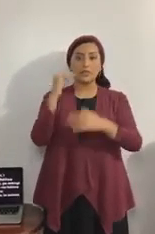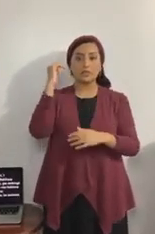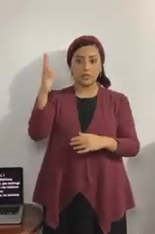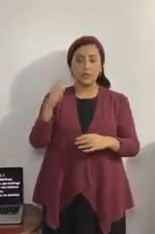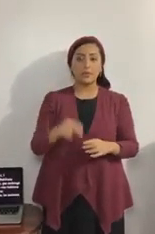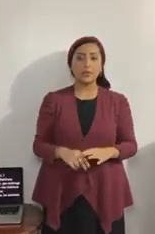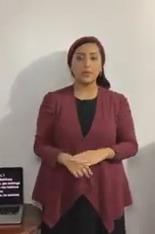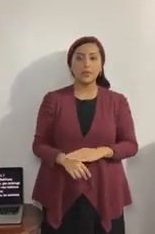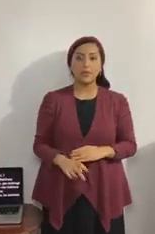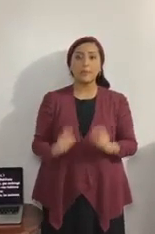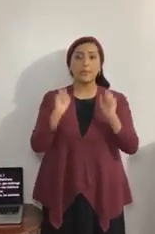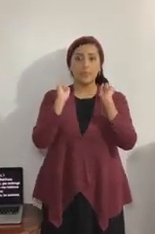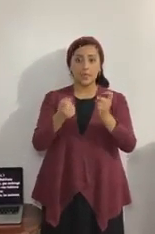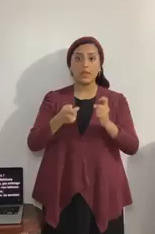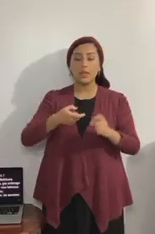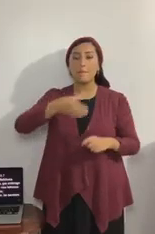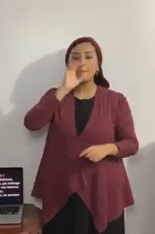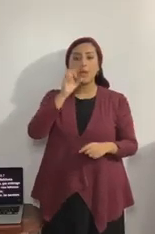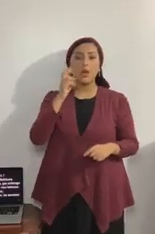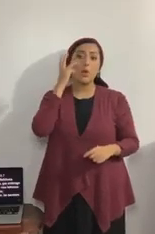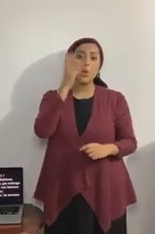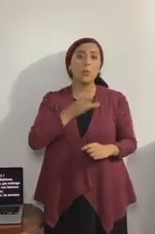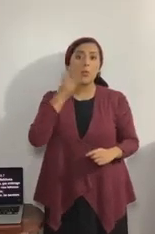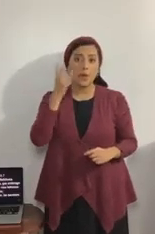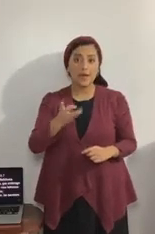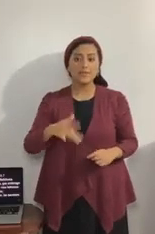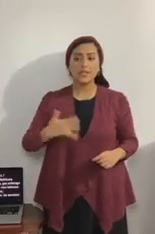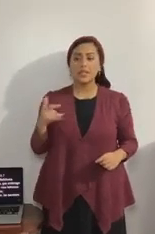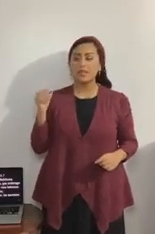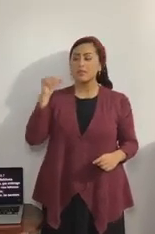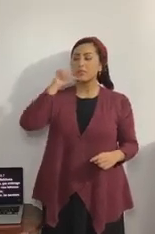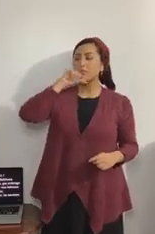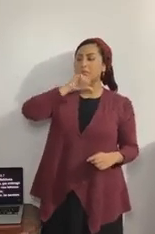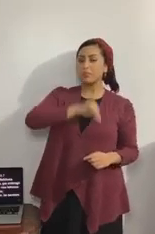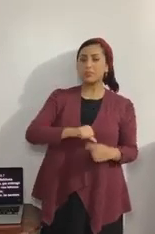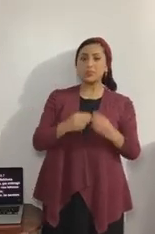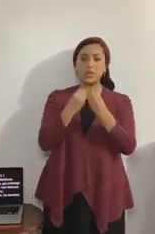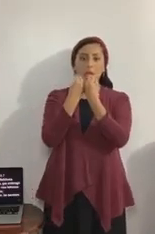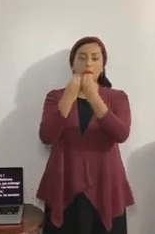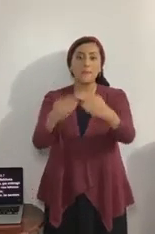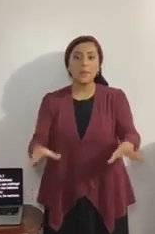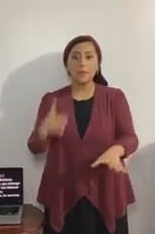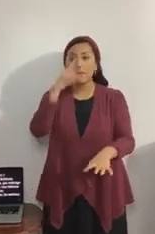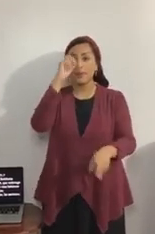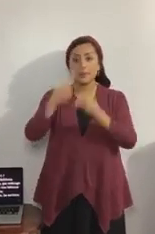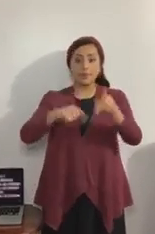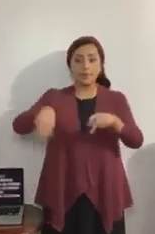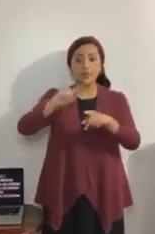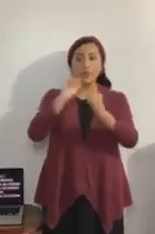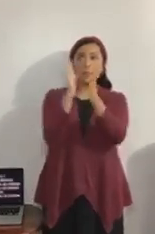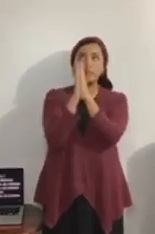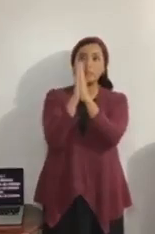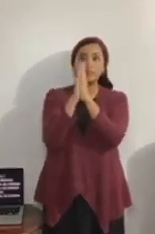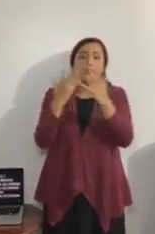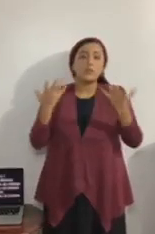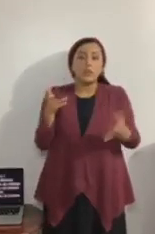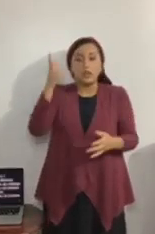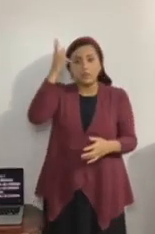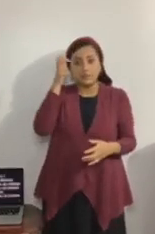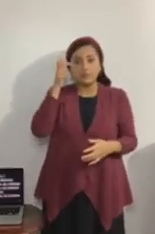da de beber este vino que embriaga y que pierde, porque la gente le pide eso al diablo. Entonces Yahweh